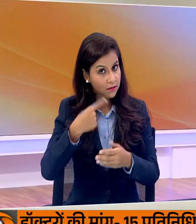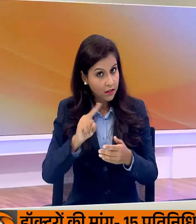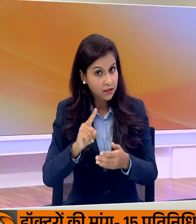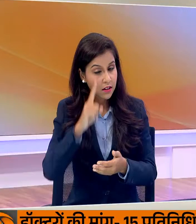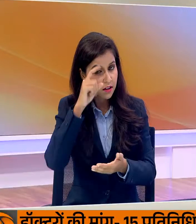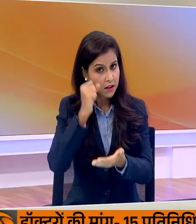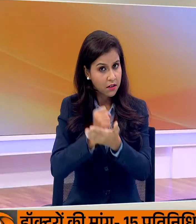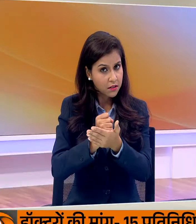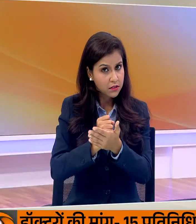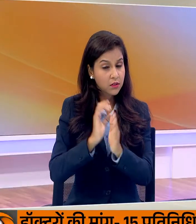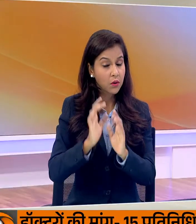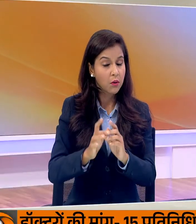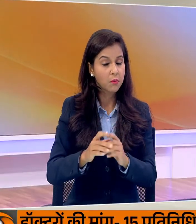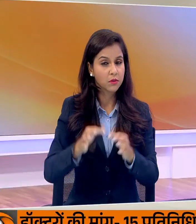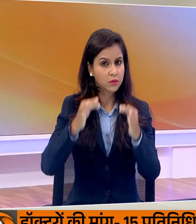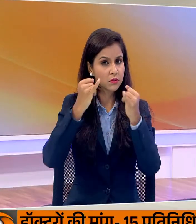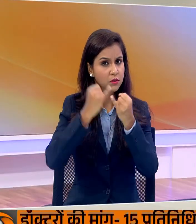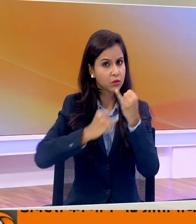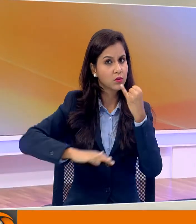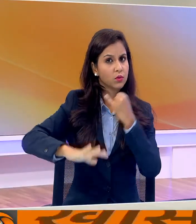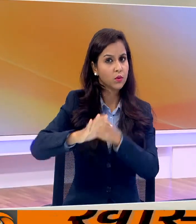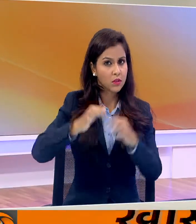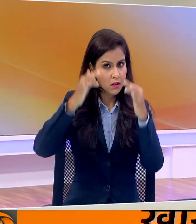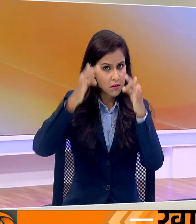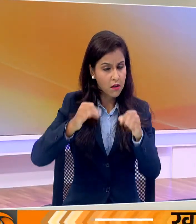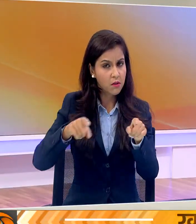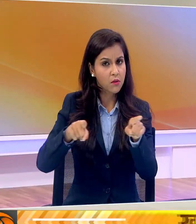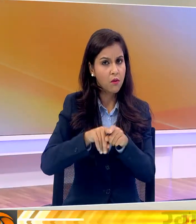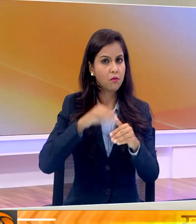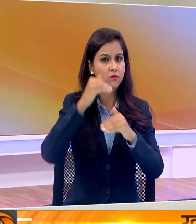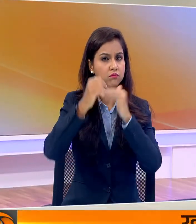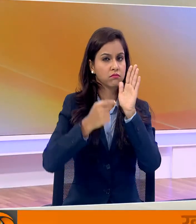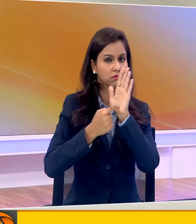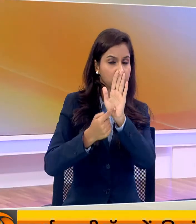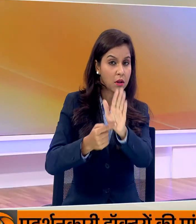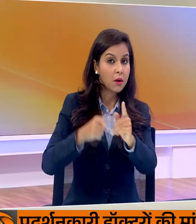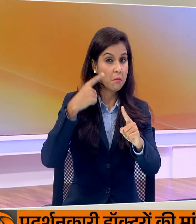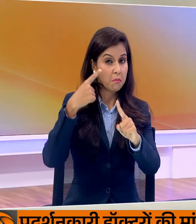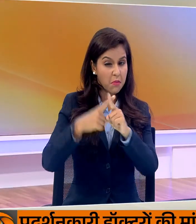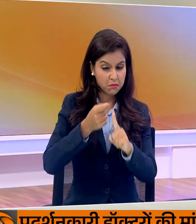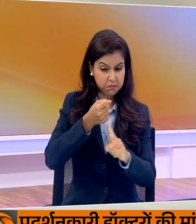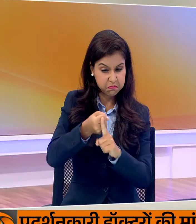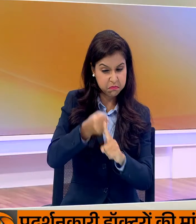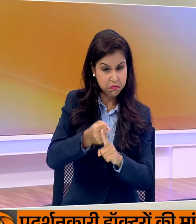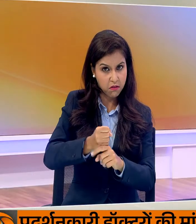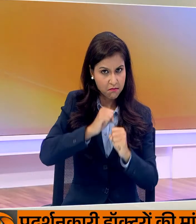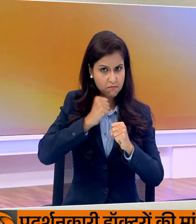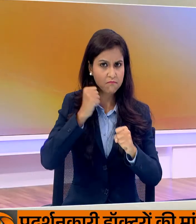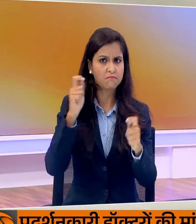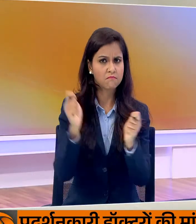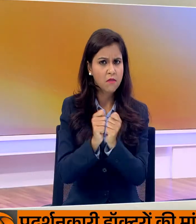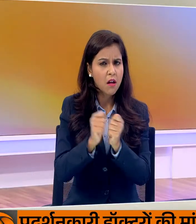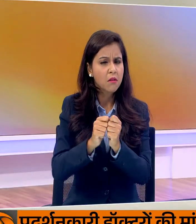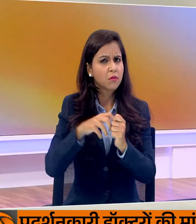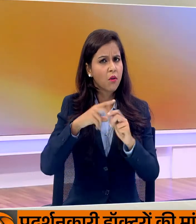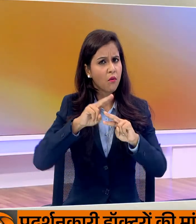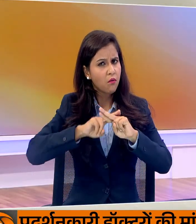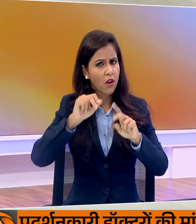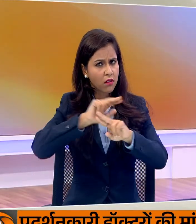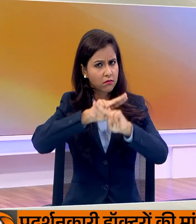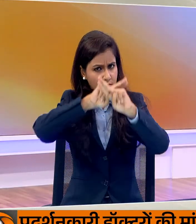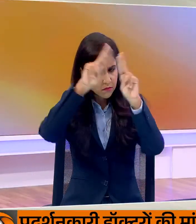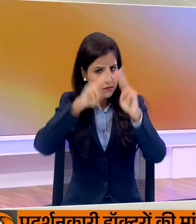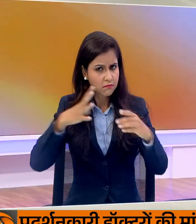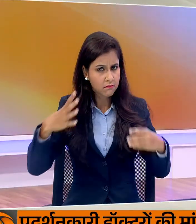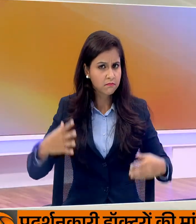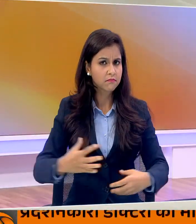न्याय के अपने दर्शन को विकसित करने और उत्पीड़न के खिलाफ लड़ाई में राष्ट्र को एकजुट करने में मदद मिली। इस